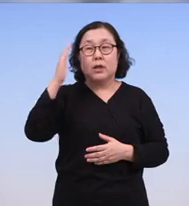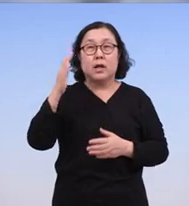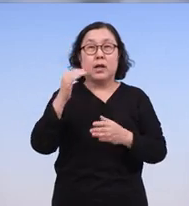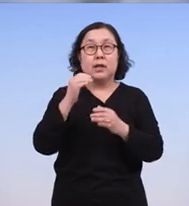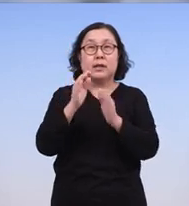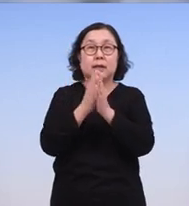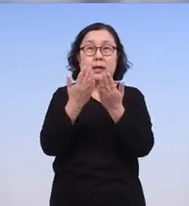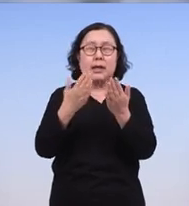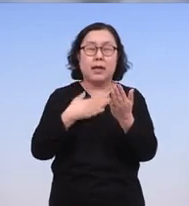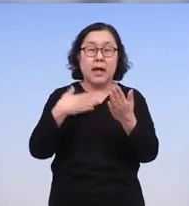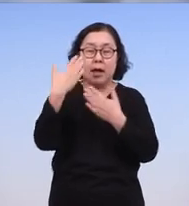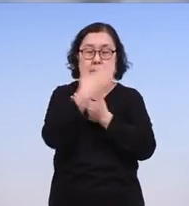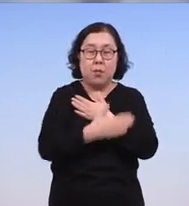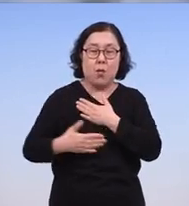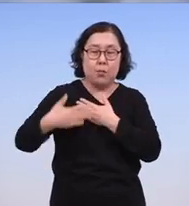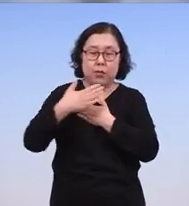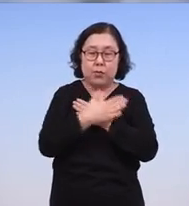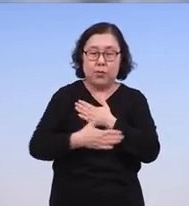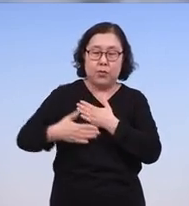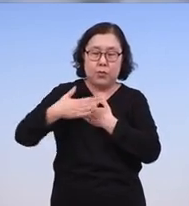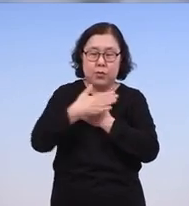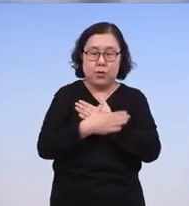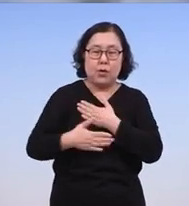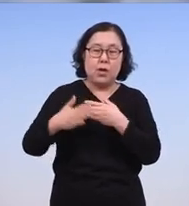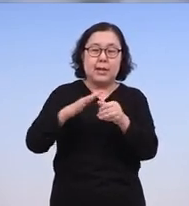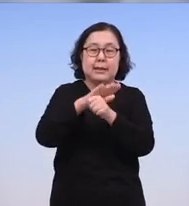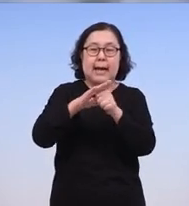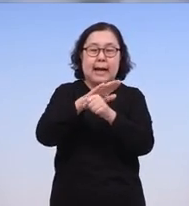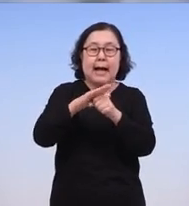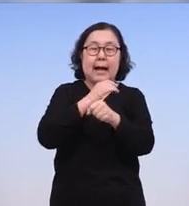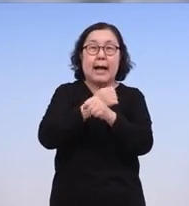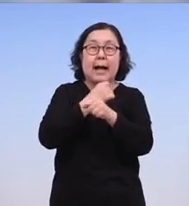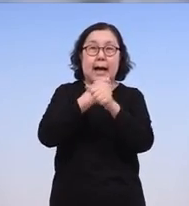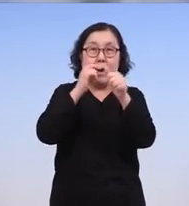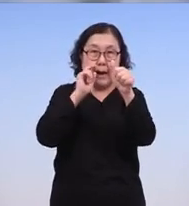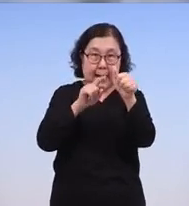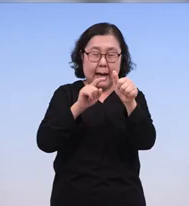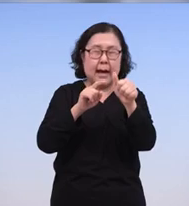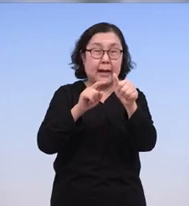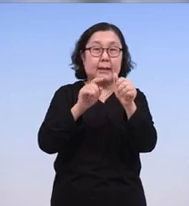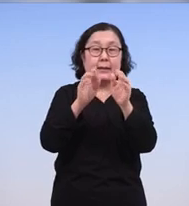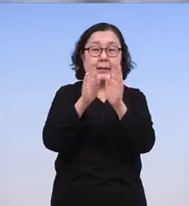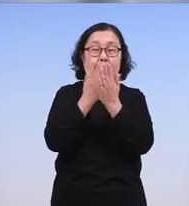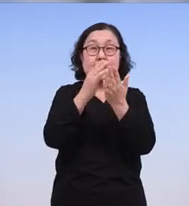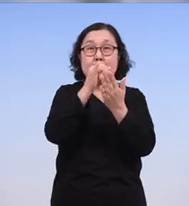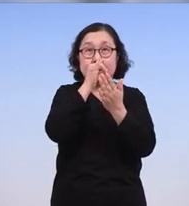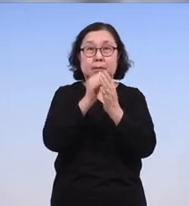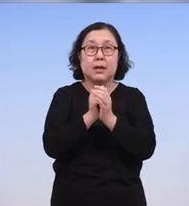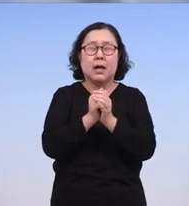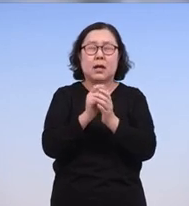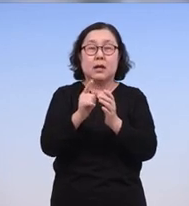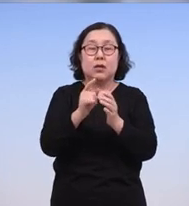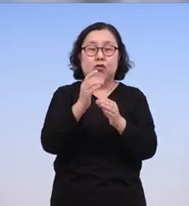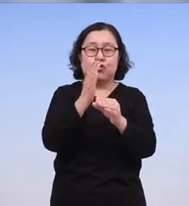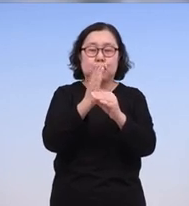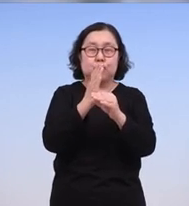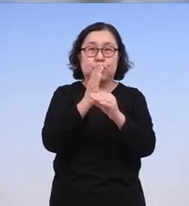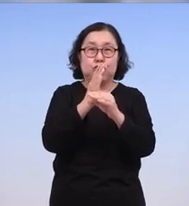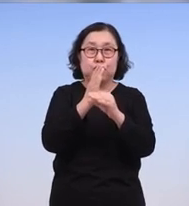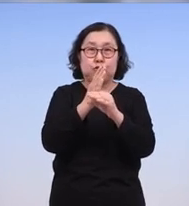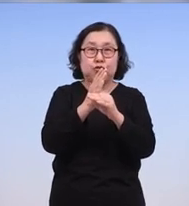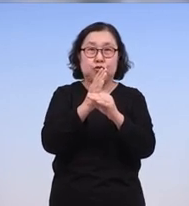책 중에서 그 내 몸을 사랑하라, 그 낸시 피엇이라는 분이 쓴 책인데요, 이 책의 핵심 포인트가